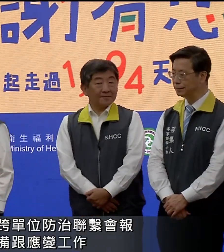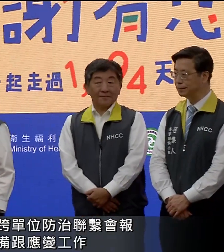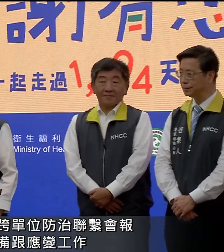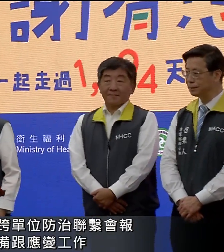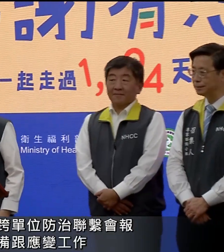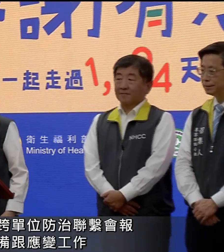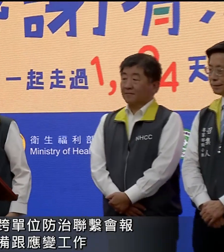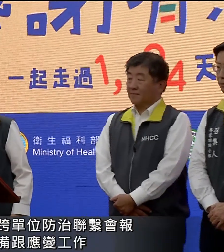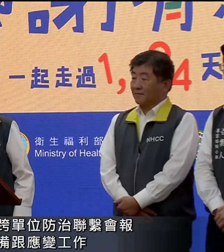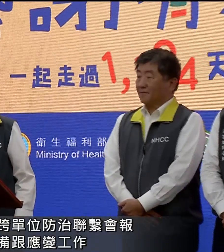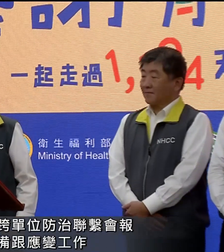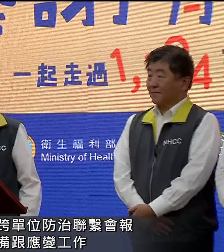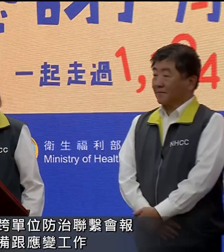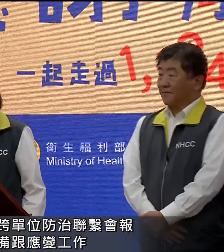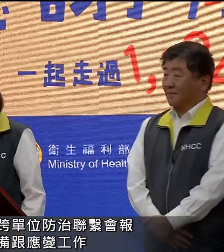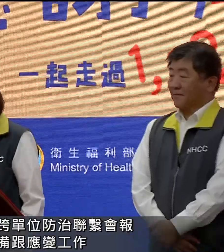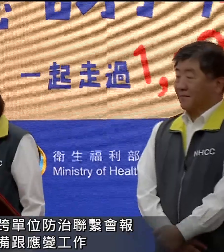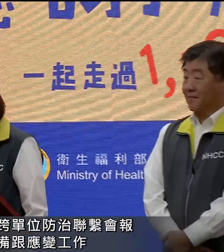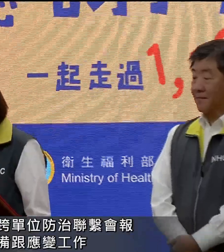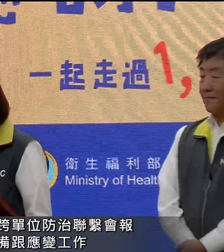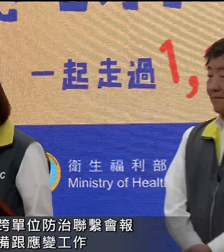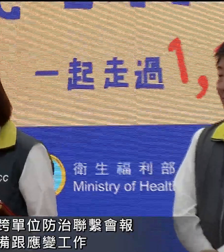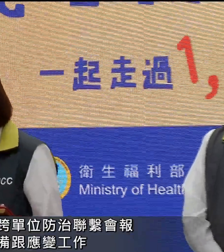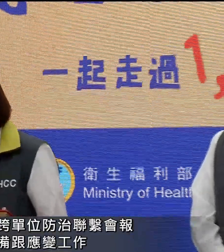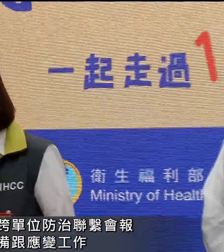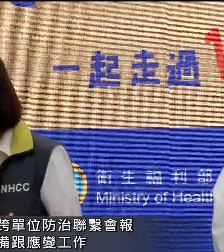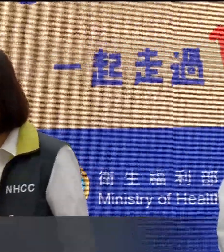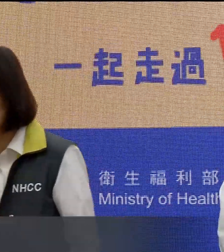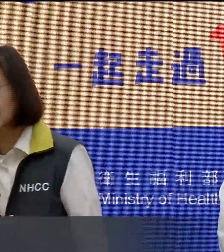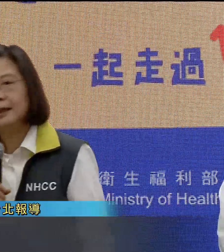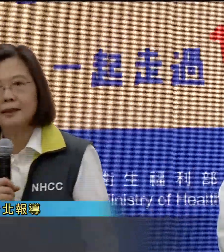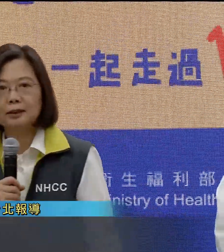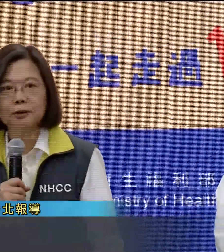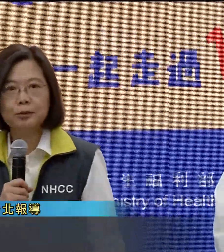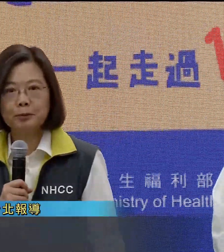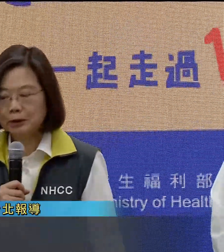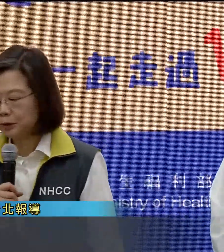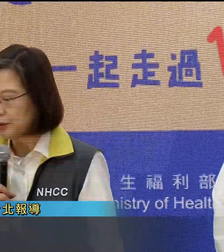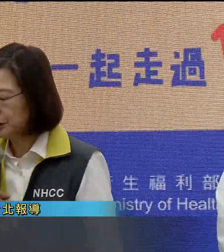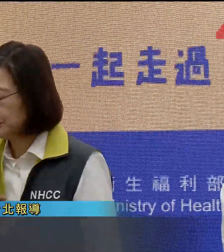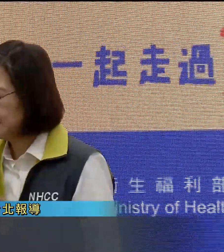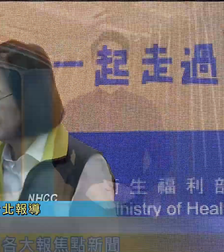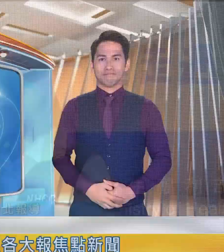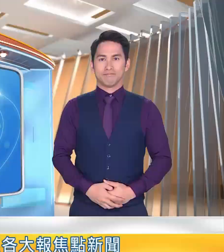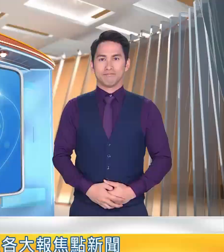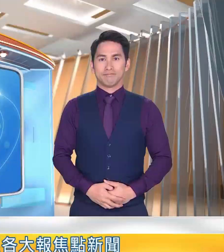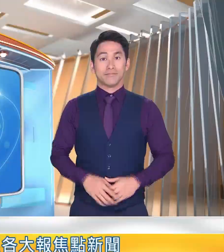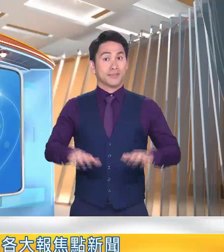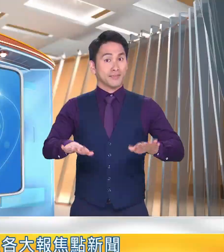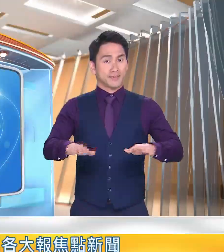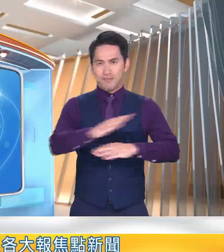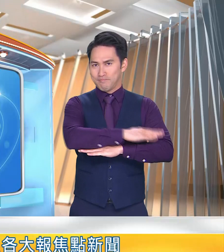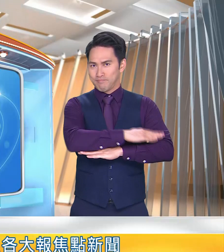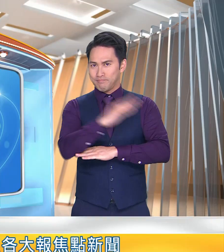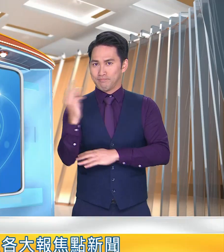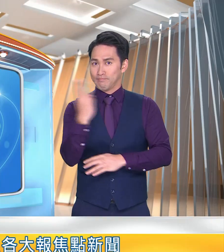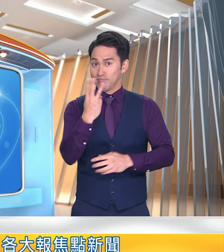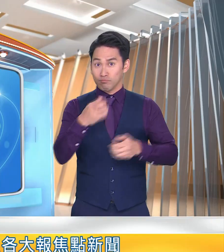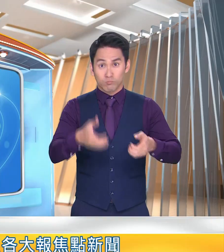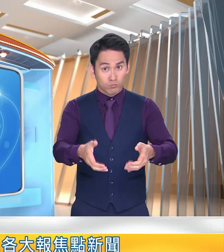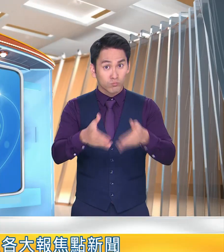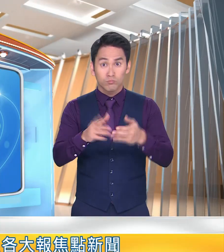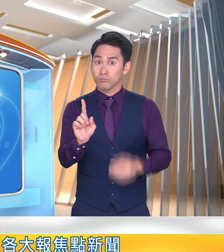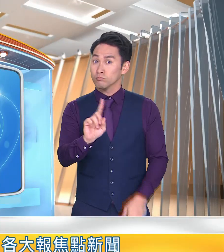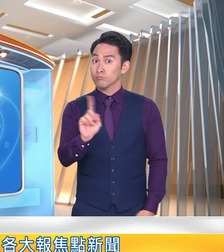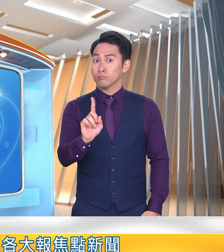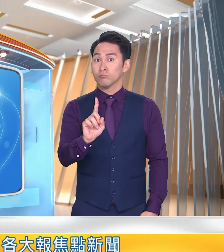系汇报，持续进行防疫准备跟应变工作。记者赖淑敏、谢其文台报道。 读报时间